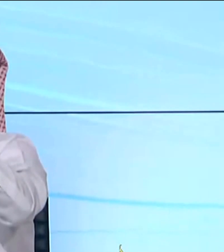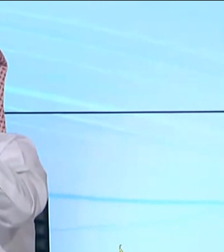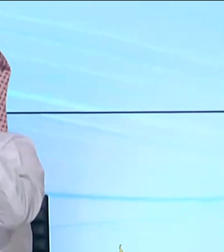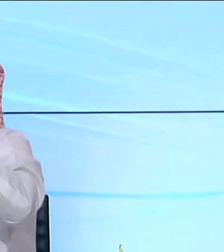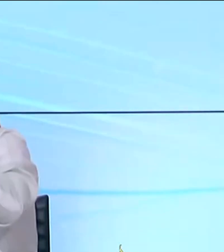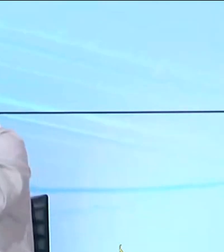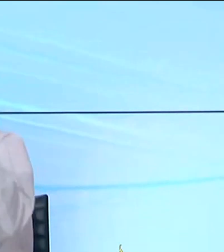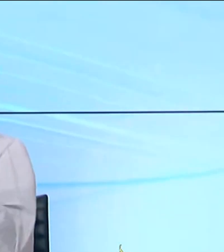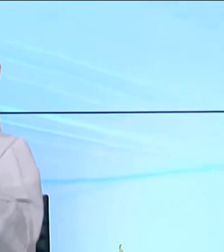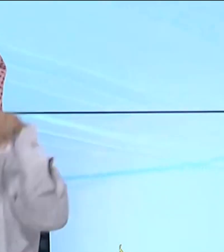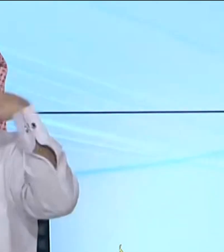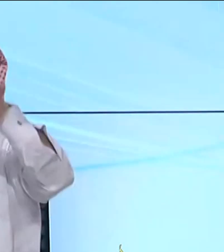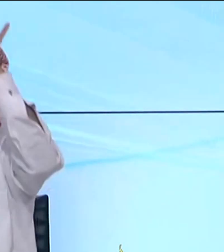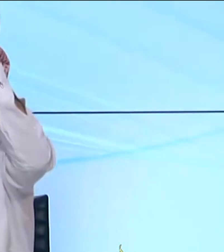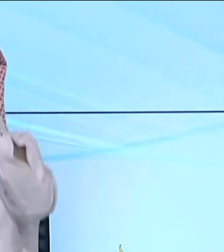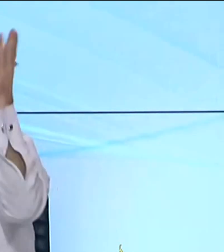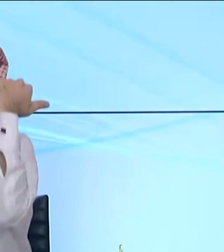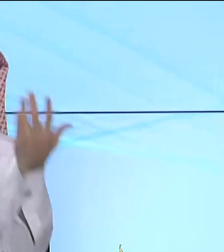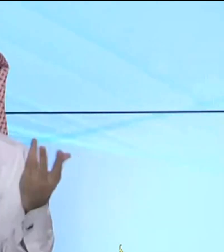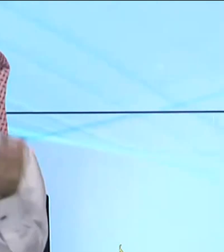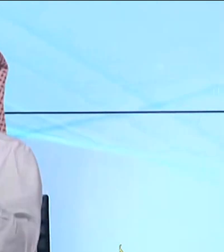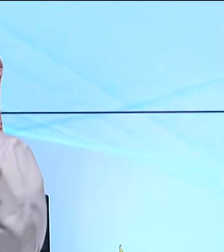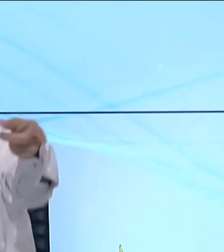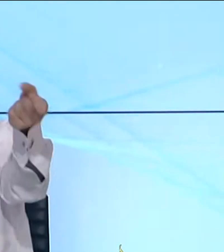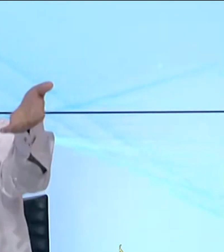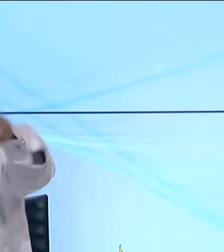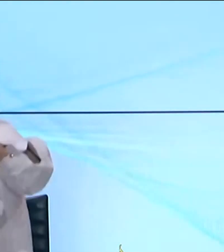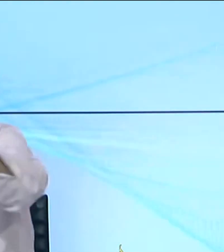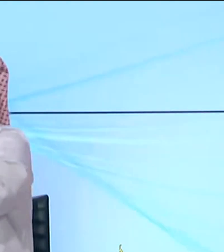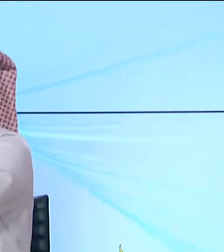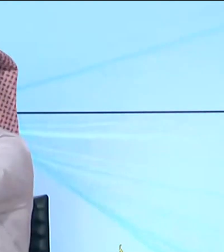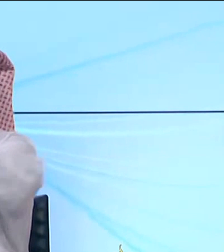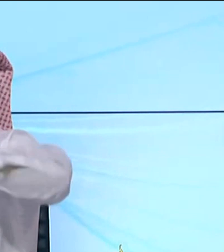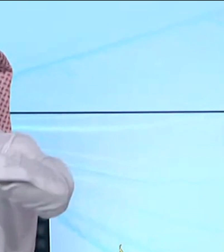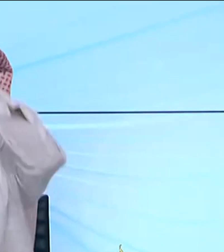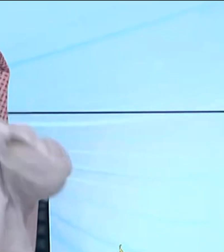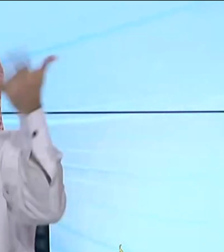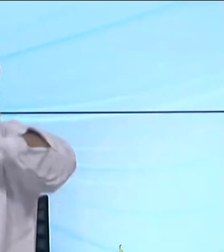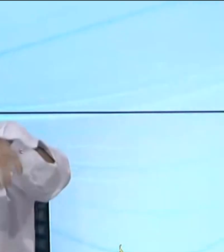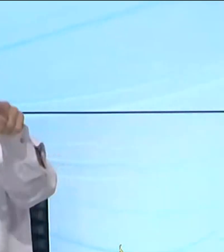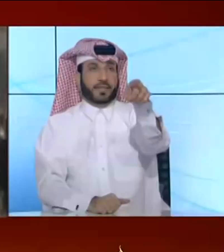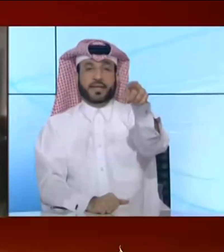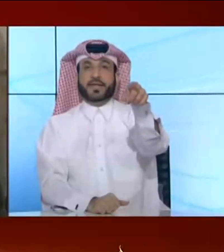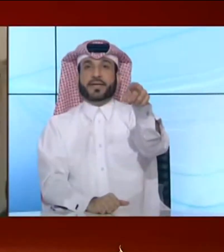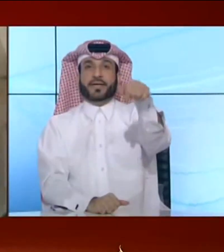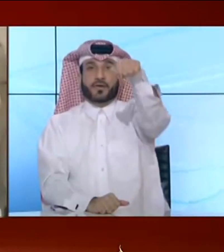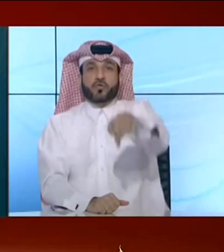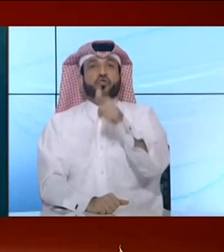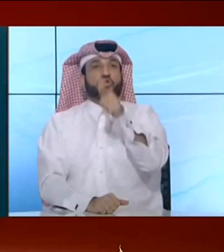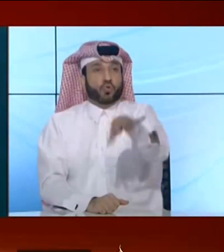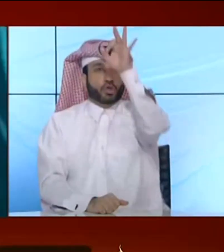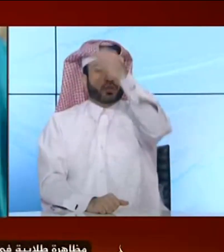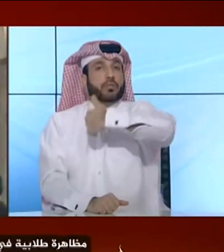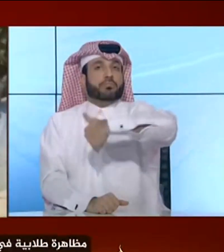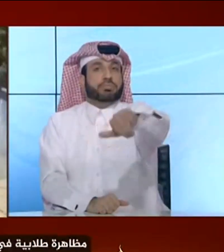مبارك وقاده وزاره داخليته من قتل مئات المتظاهرين ابان ثوره يناير واعتدت